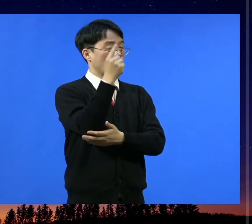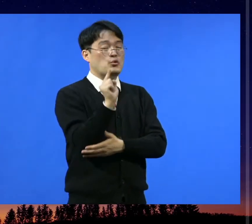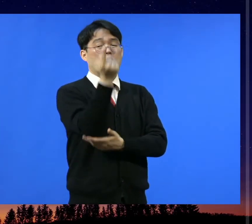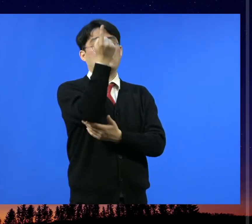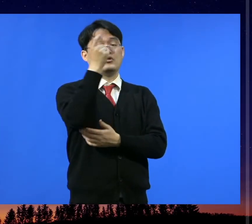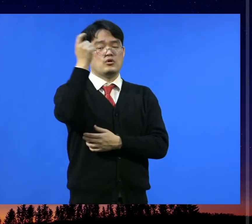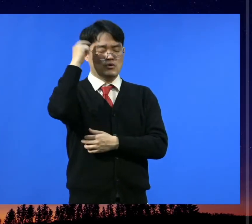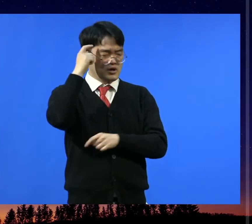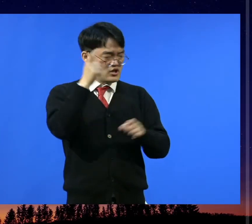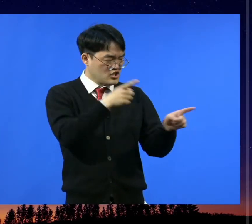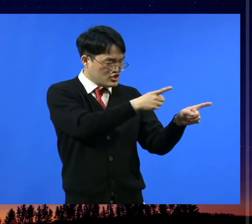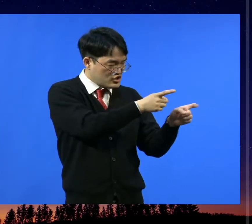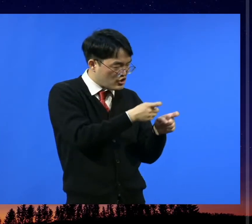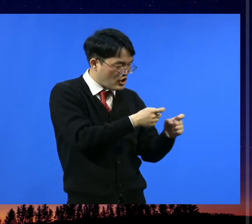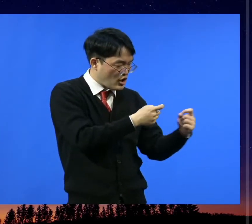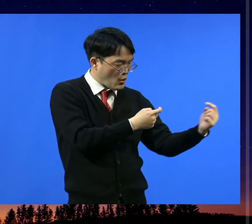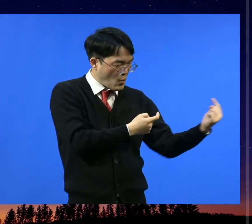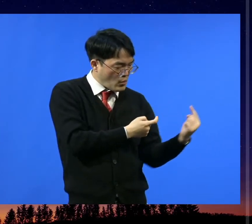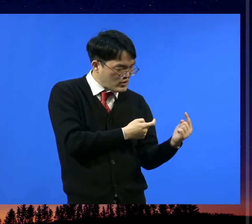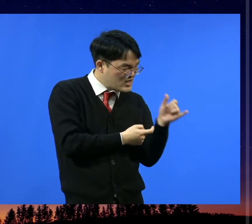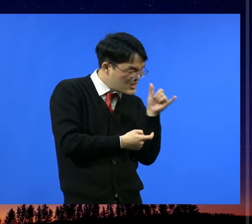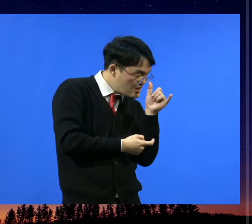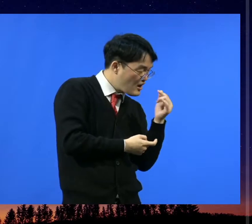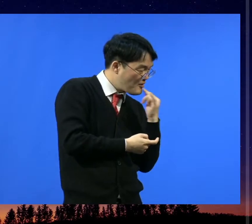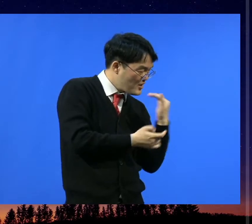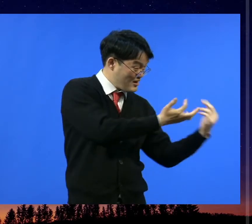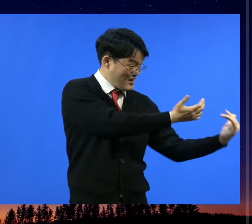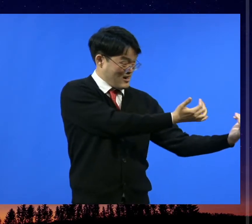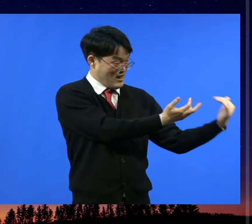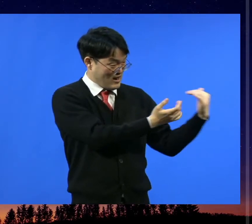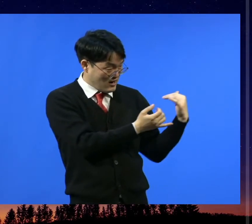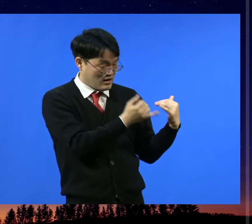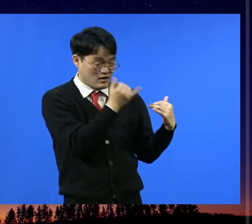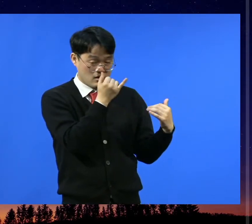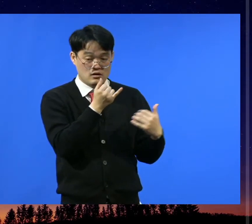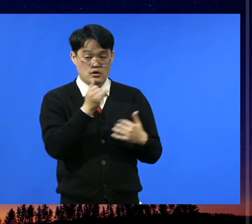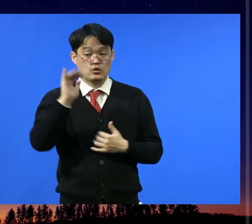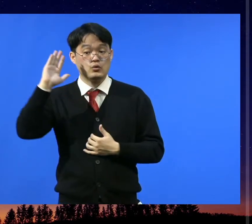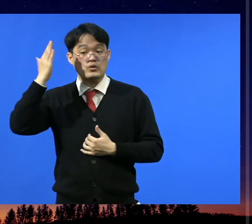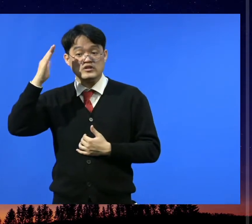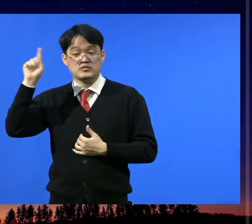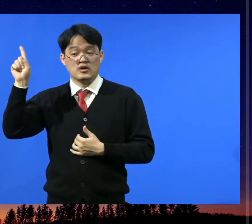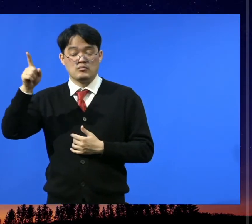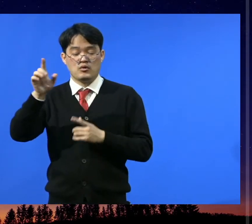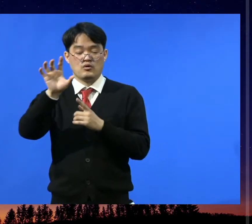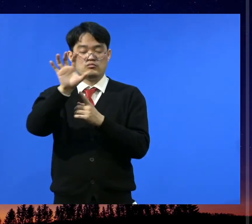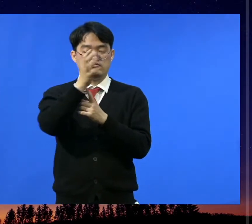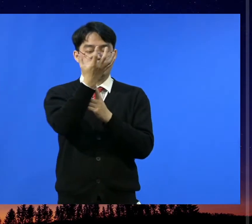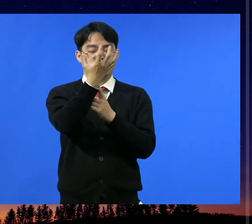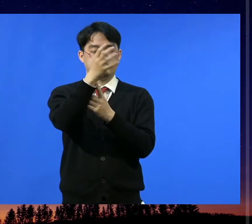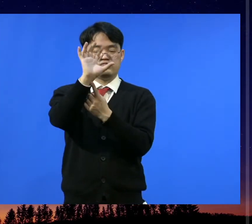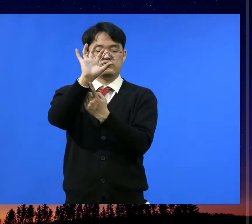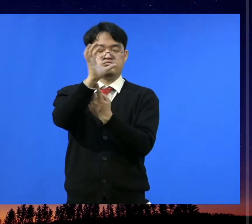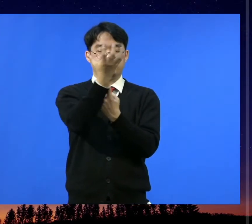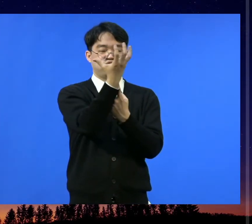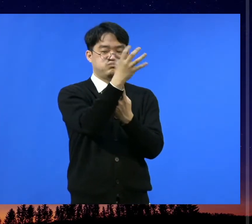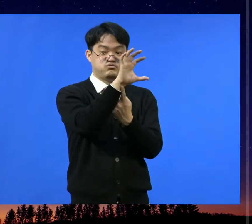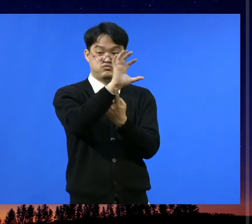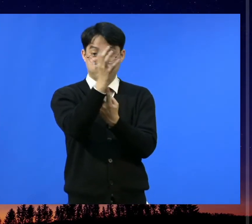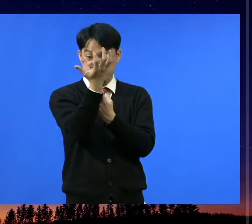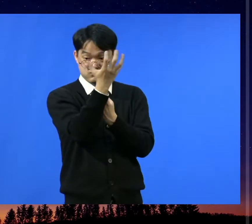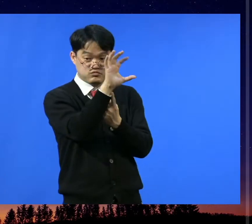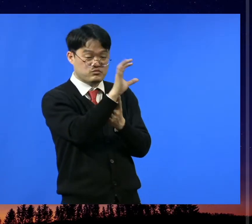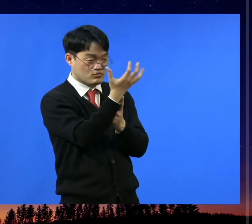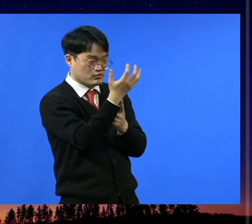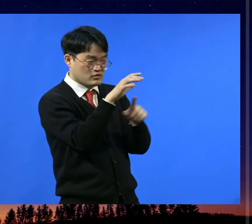살피는 거예요. 적의 동태를 파악하는 거예요. 오늘날로 치면 레이더망을 계속 지켜보고 있는 거예요. 레이더가 있으면 되는 게 아니라